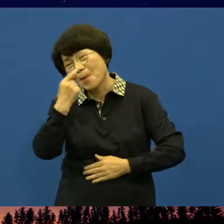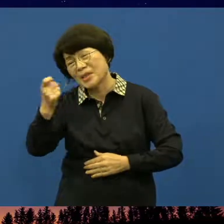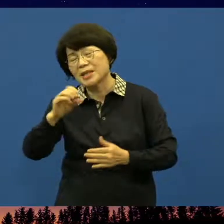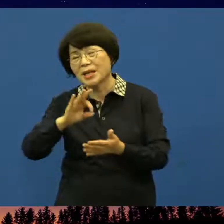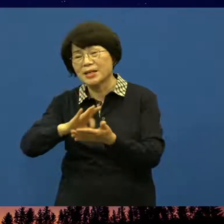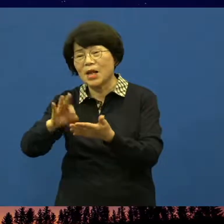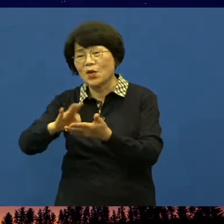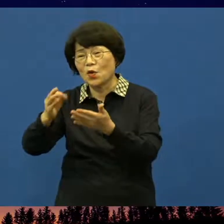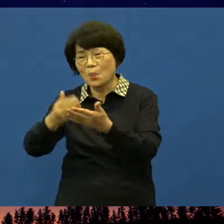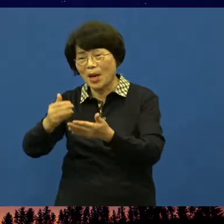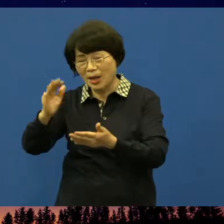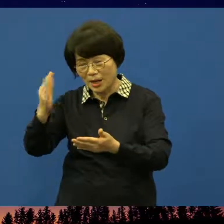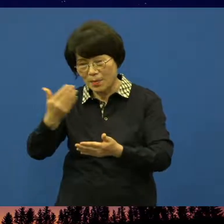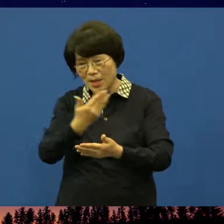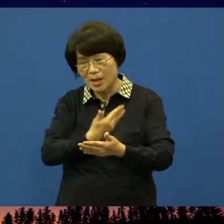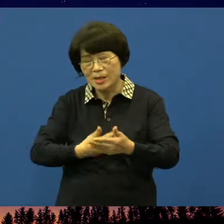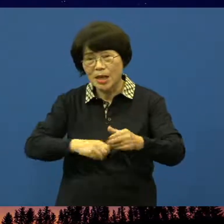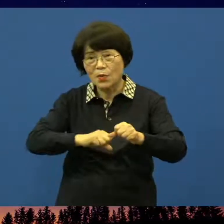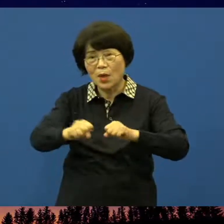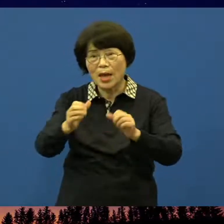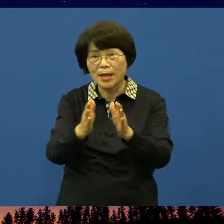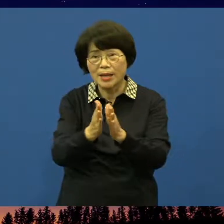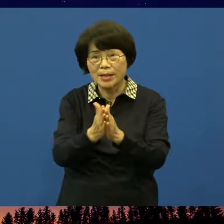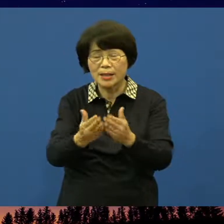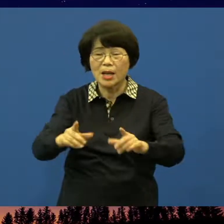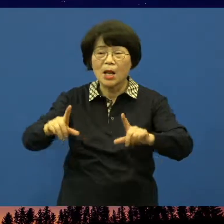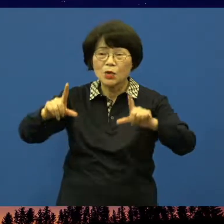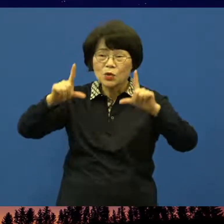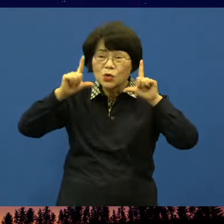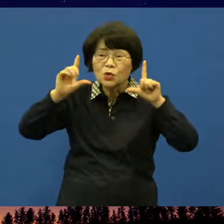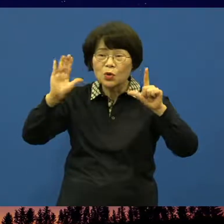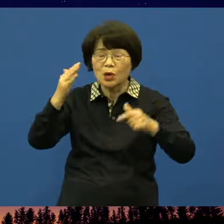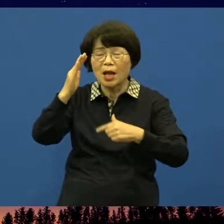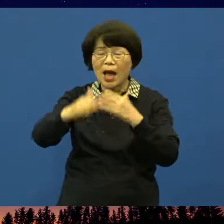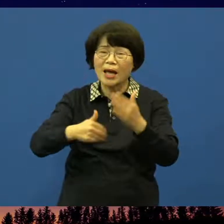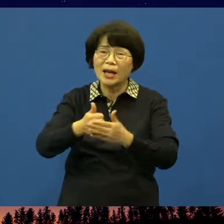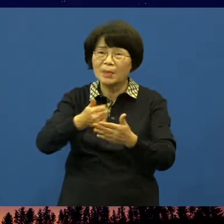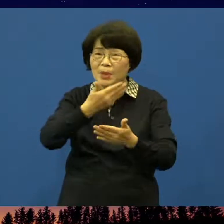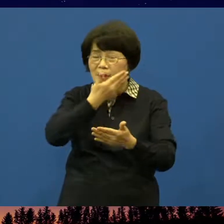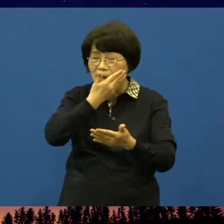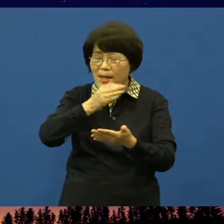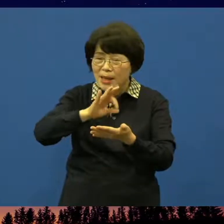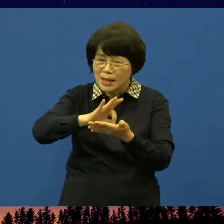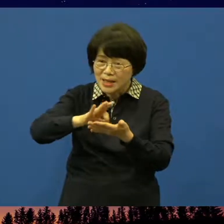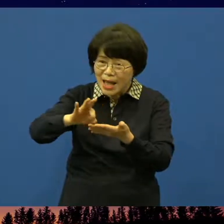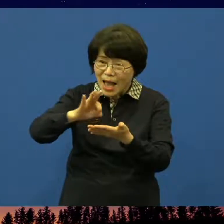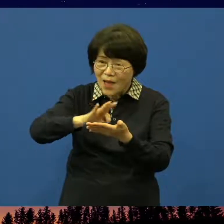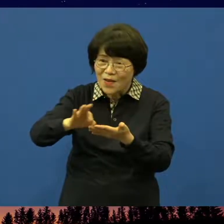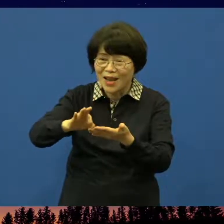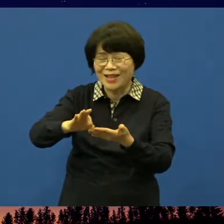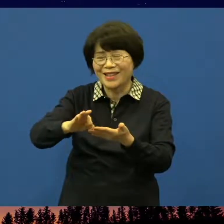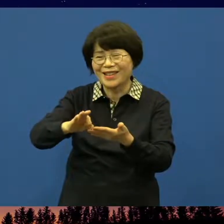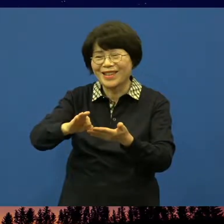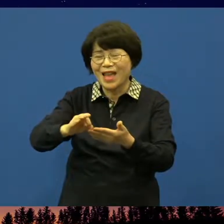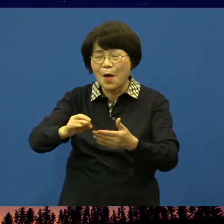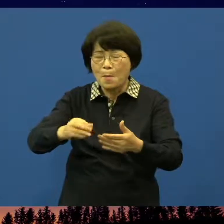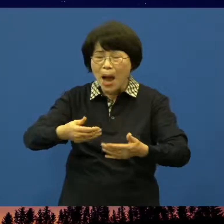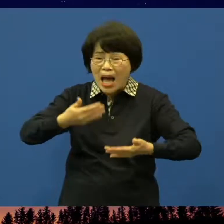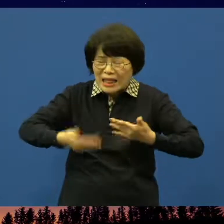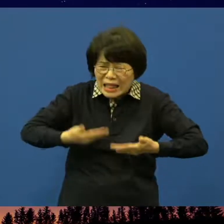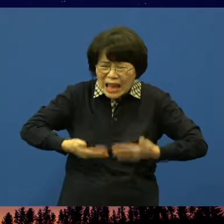그래서 사도행전의 전반부에 주역이 돼요. 하나님이 그를 아끼며 쓰는데 그 기질을 사용하는 거죠. 옛날에는 단점이었어요.